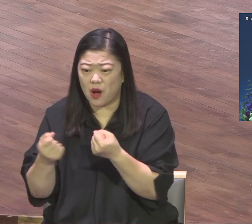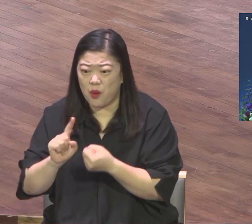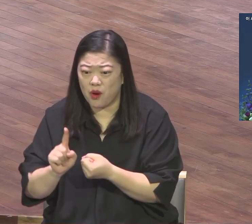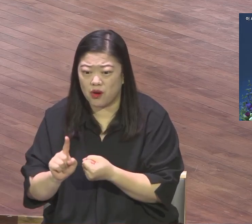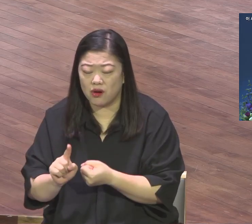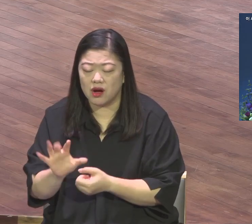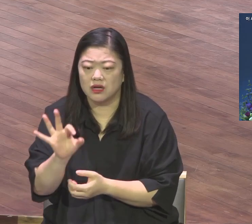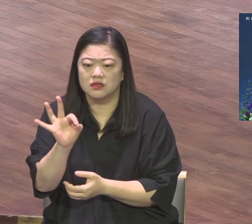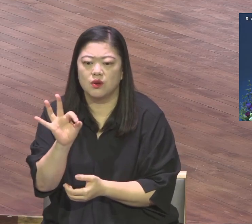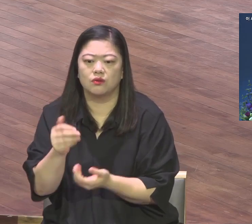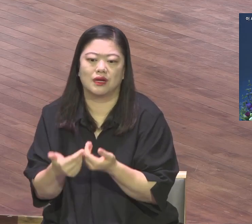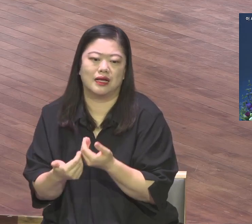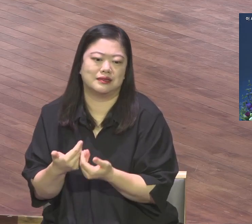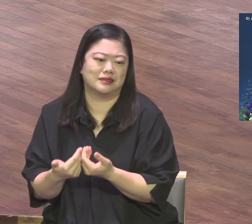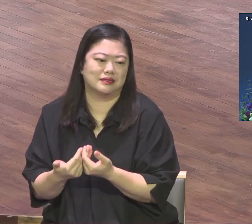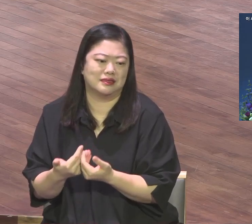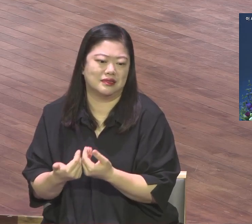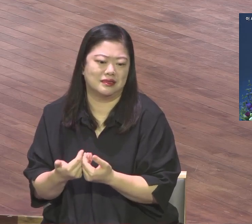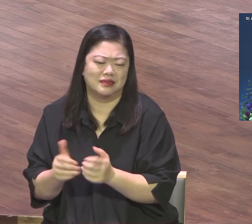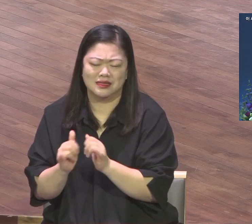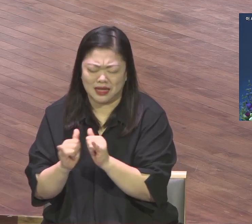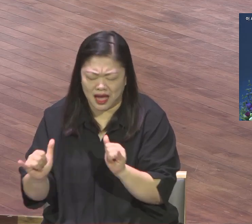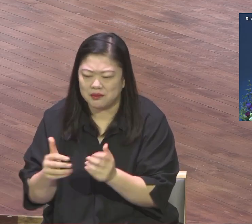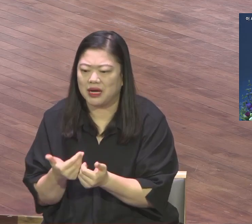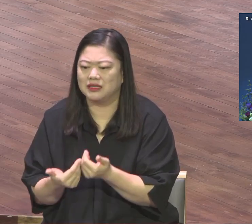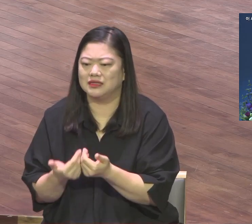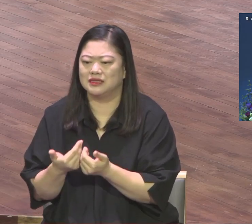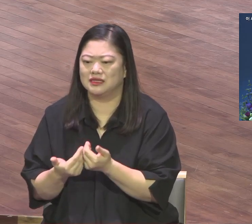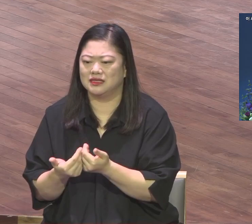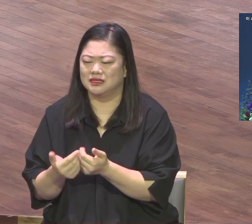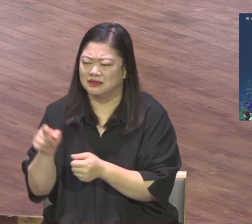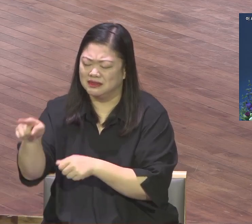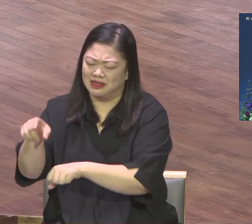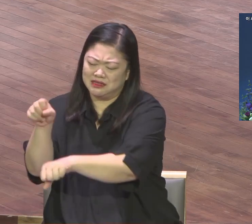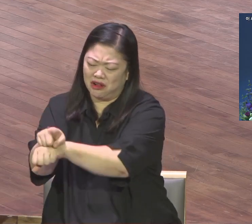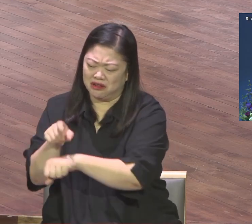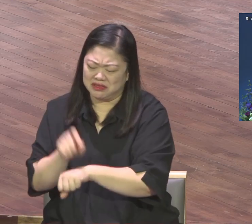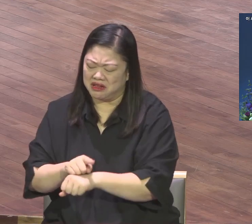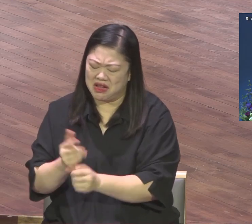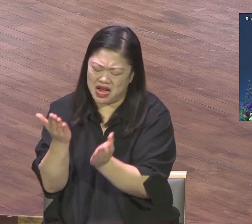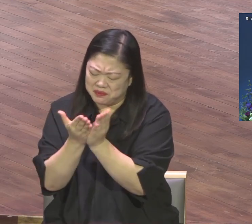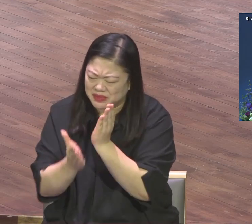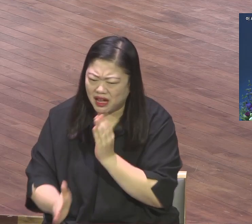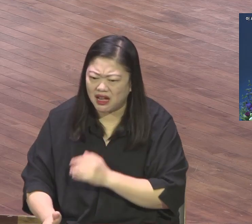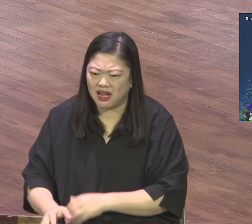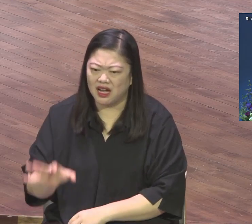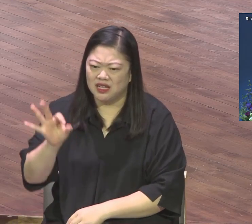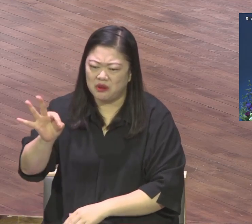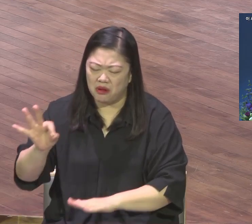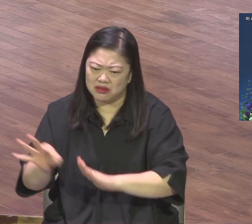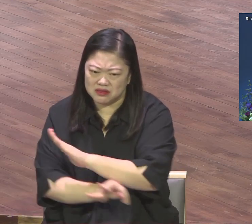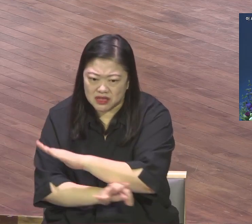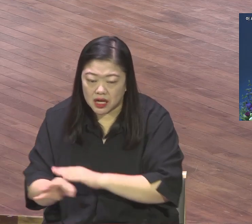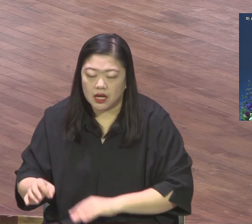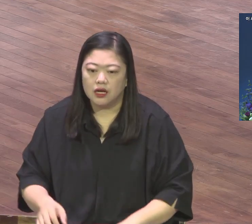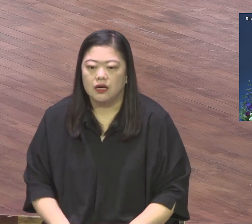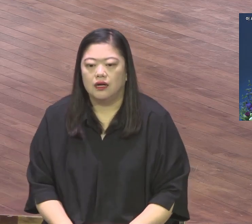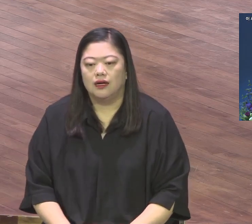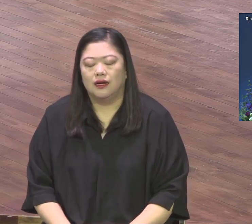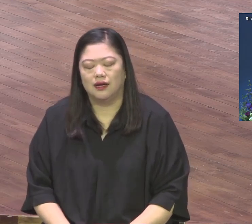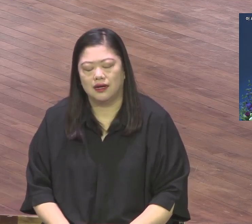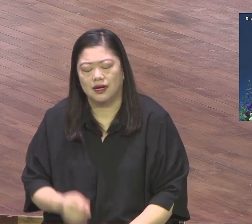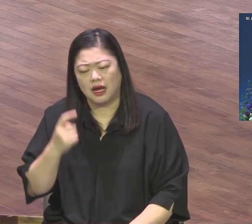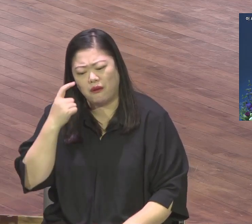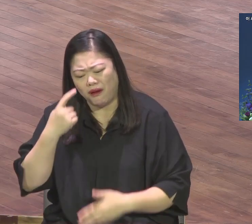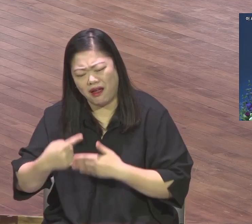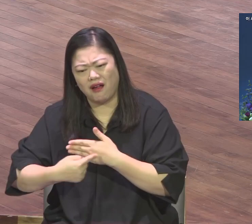그 싸움, 그 갈등 그거 하고 있는 거예요. 영적 싸움이란 걸 모릅니다. 아무리 이 교회를